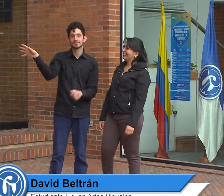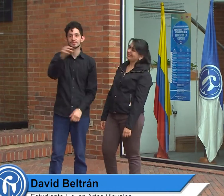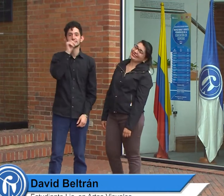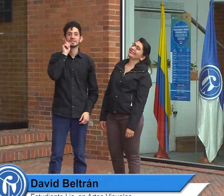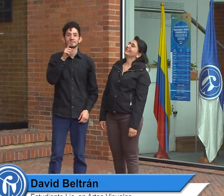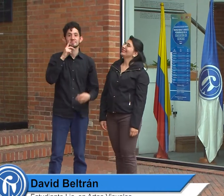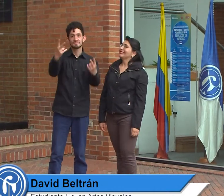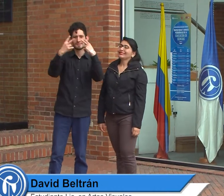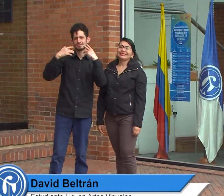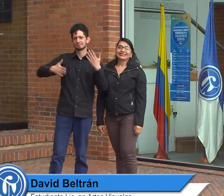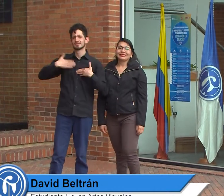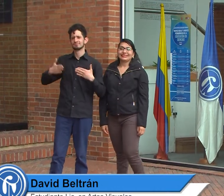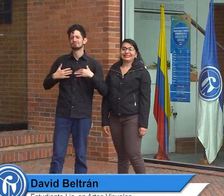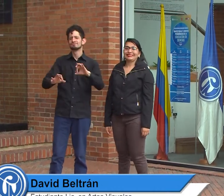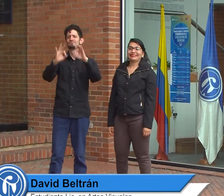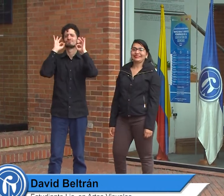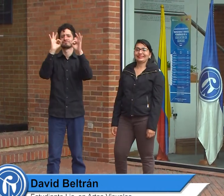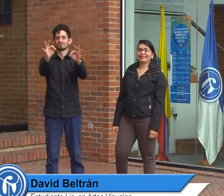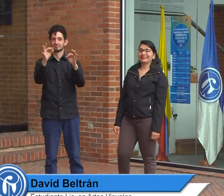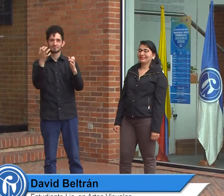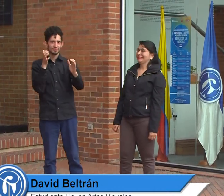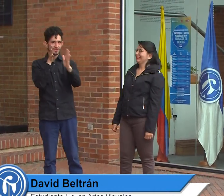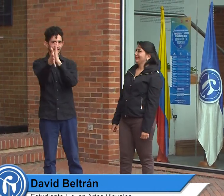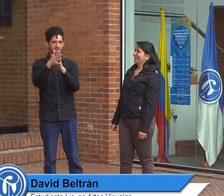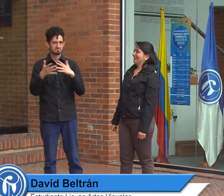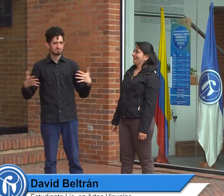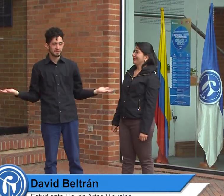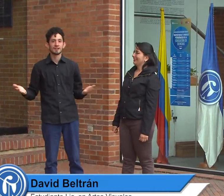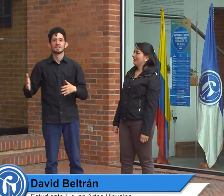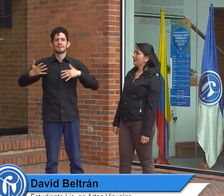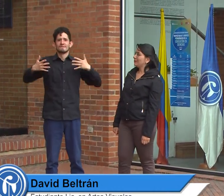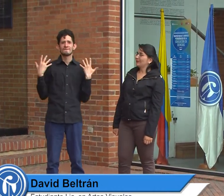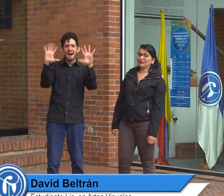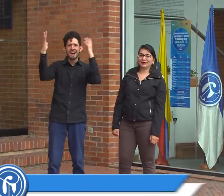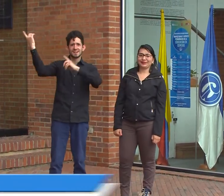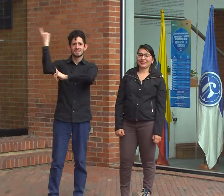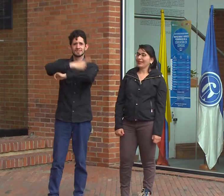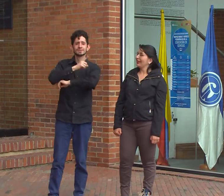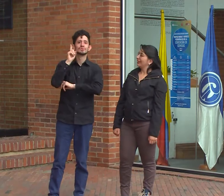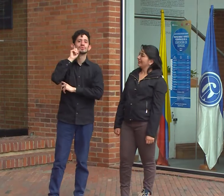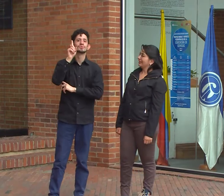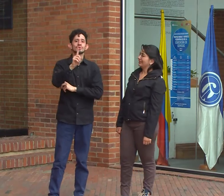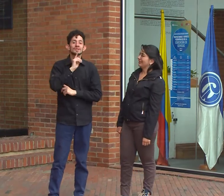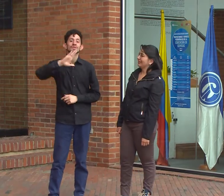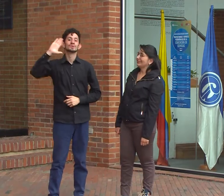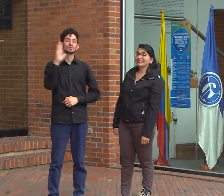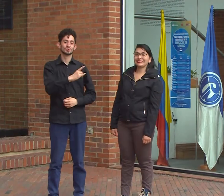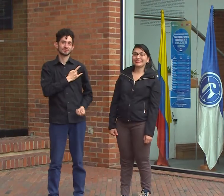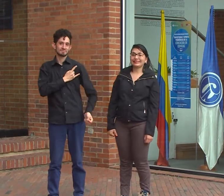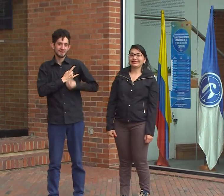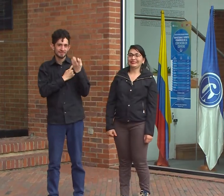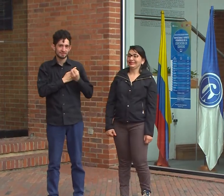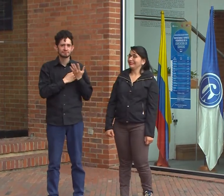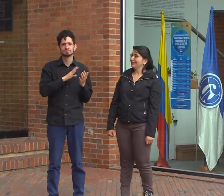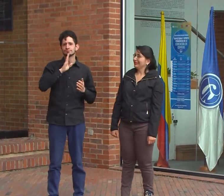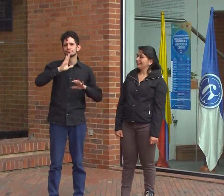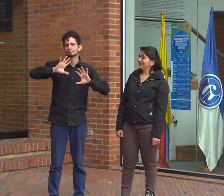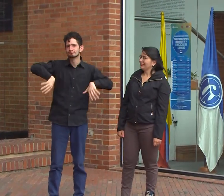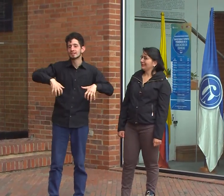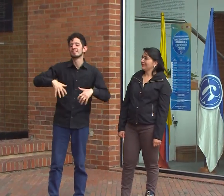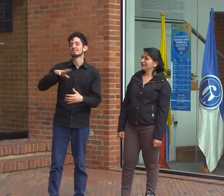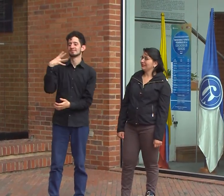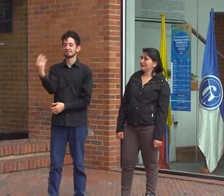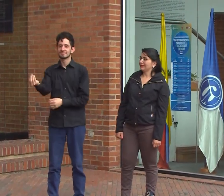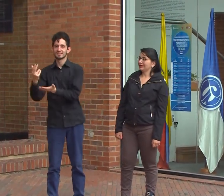Muy bien, chévere. Las personas a las que me están viendo estamos muy felices porque les queremos contar que se va a celebrar el Día del Sordo en la